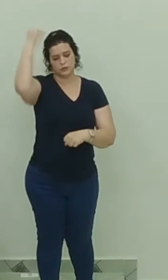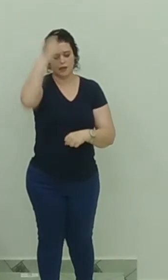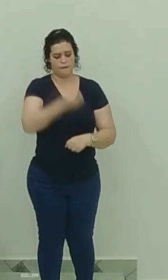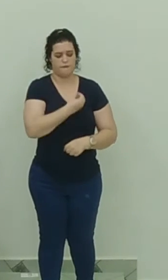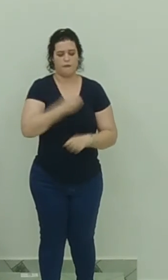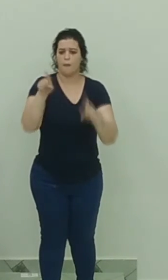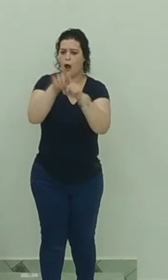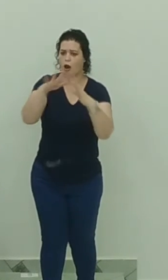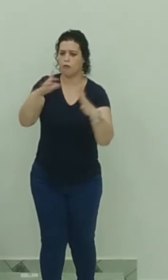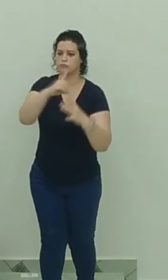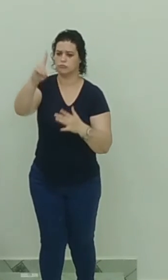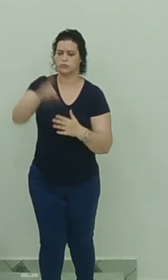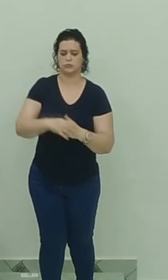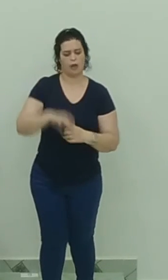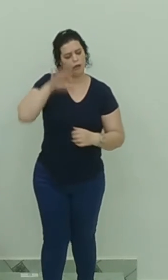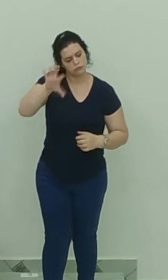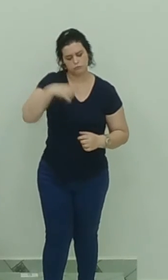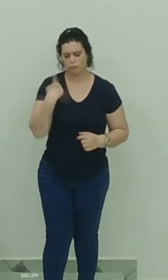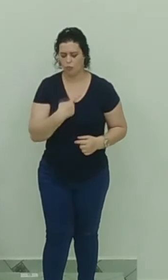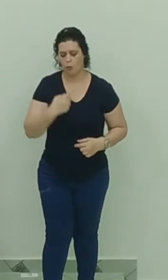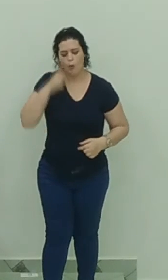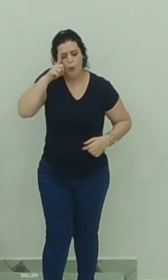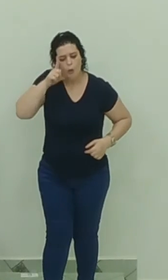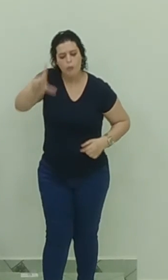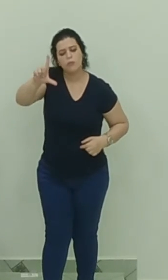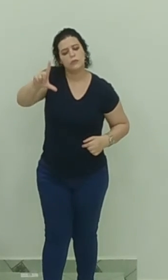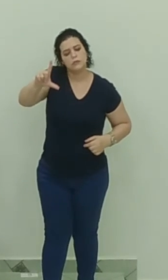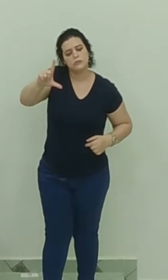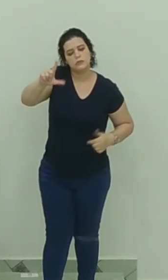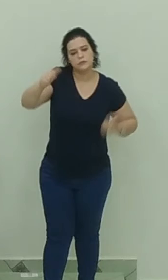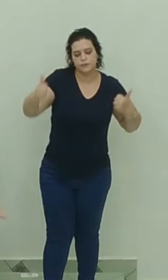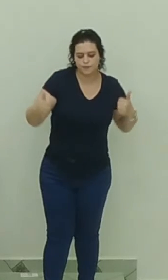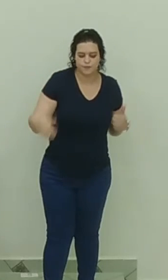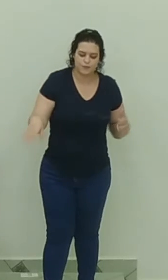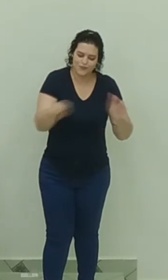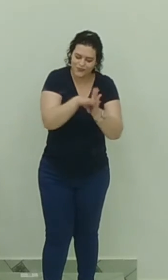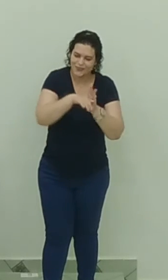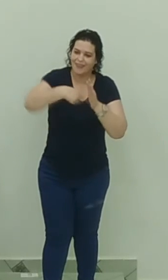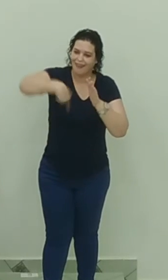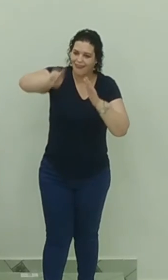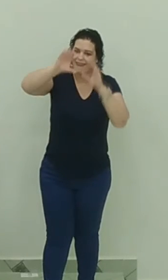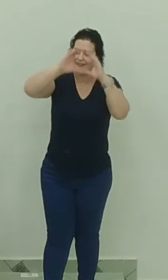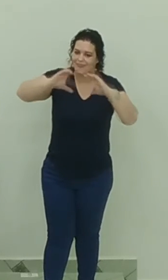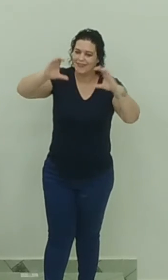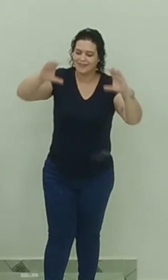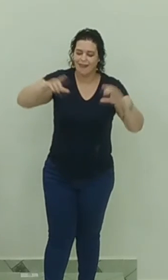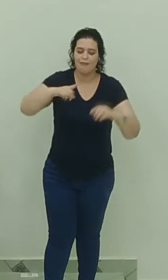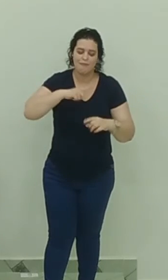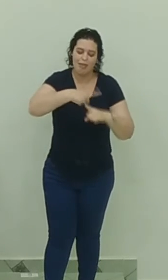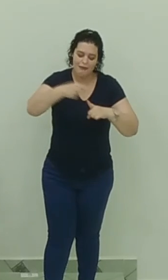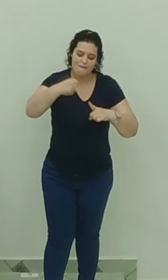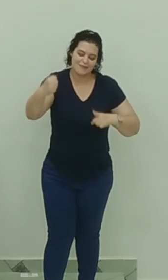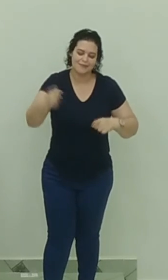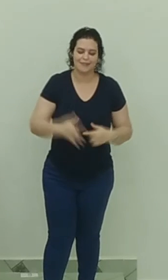de Deus. Assim nós vamos conseguir chegar na nossa vitória aqui. Nós temos muitas coisas a serem